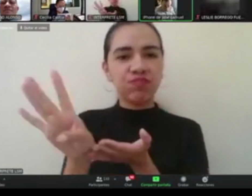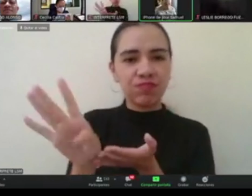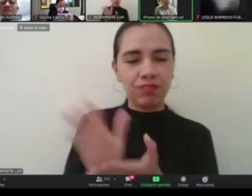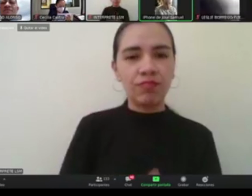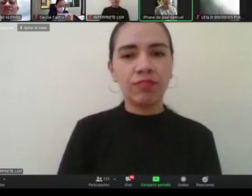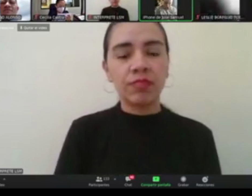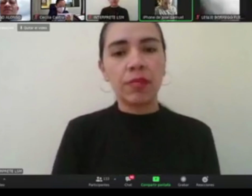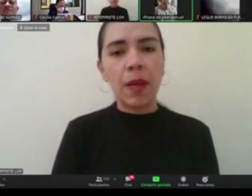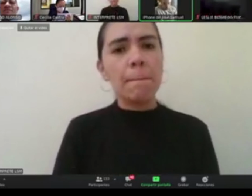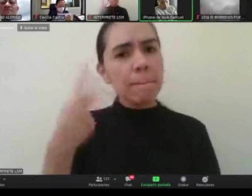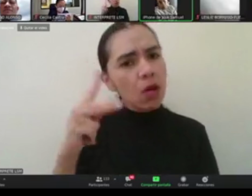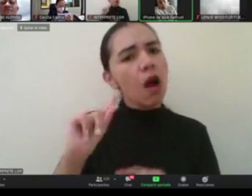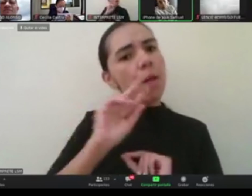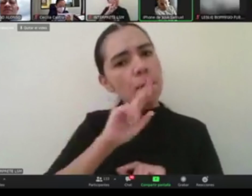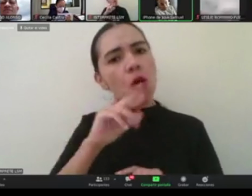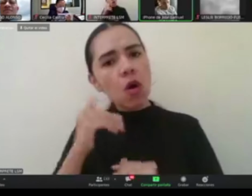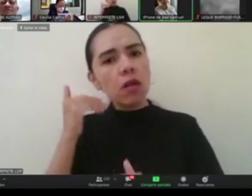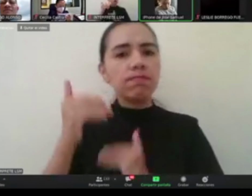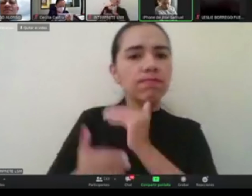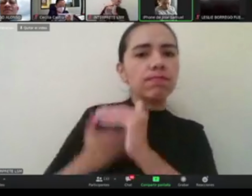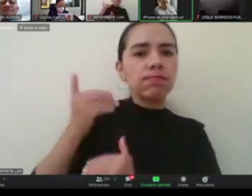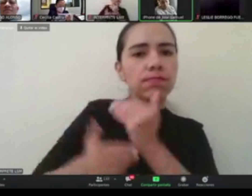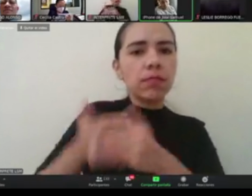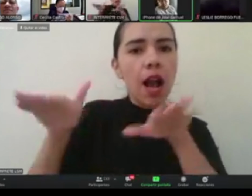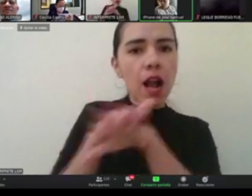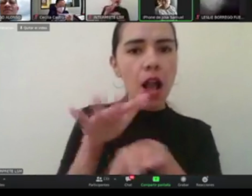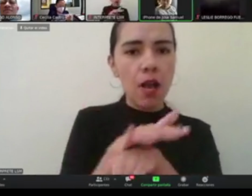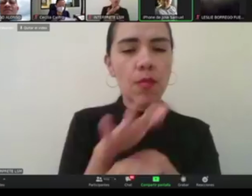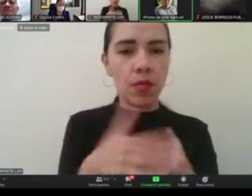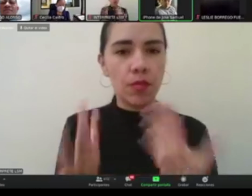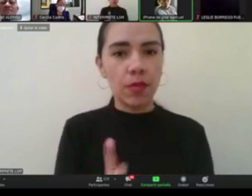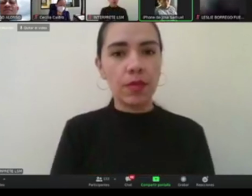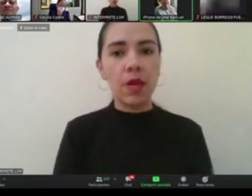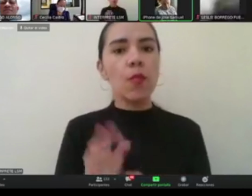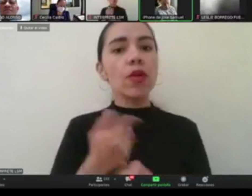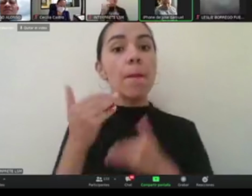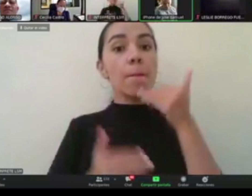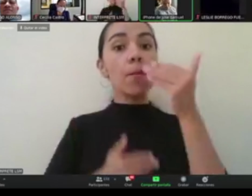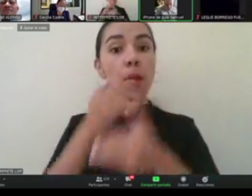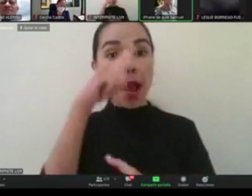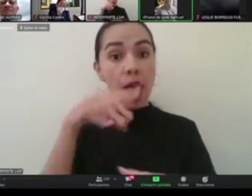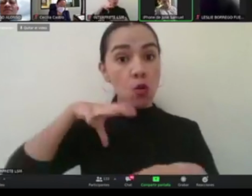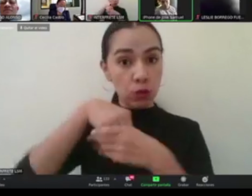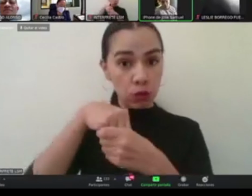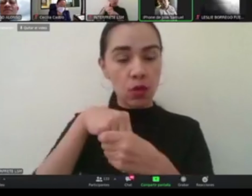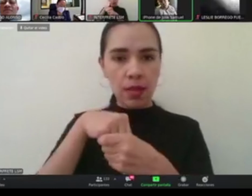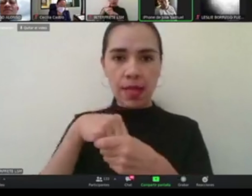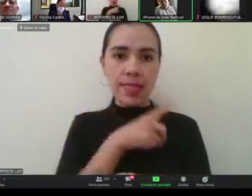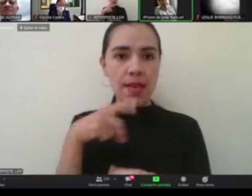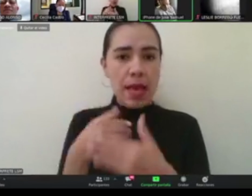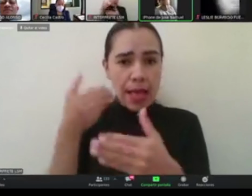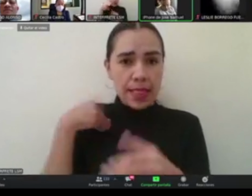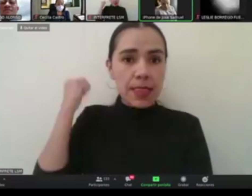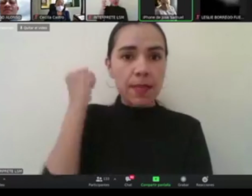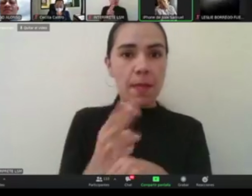ido evolucionando y me quiero referir a que los procesos de inclusión siempre comienzan a una temprana edad,